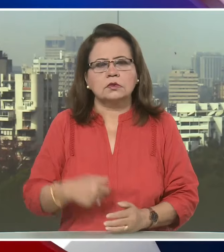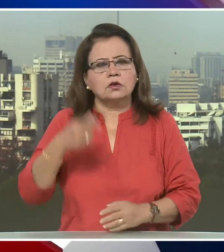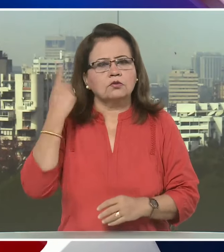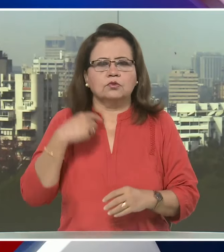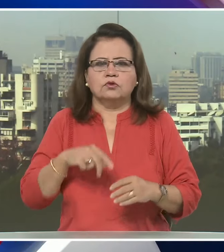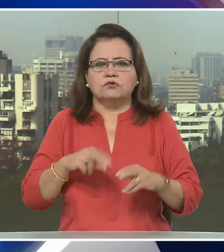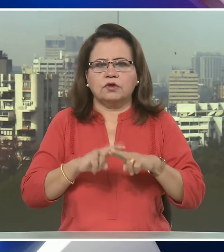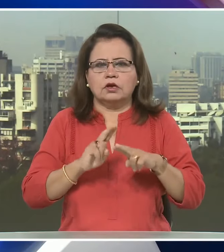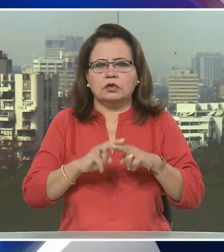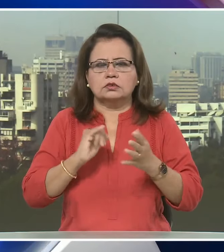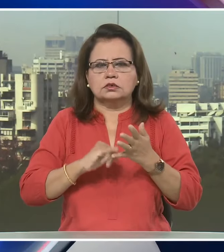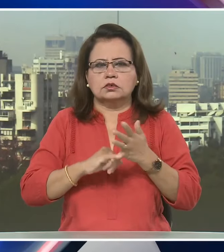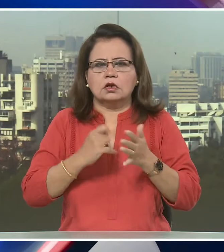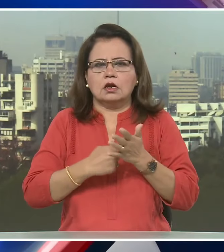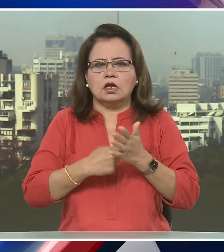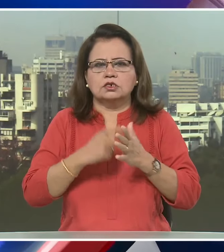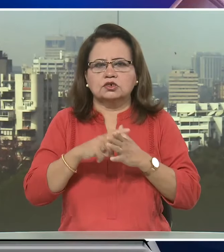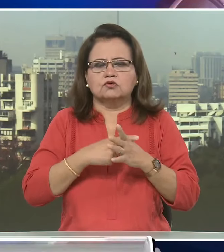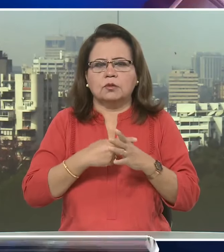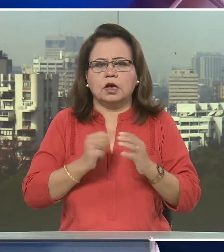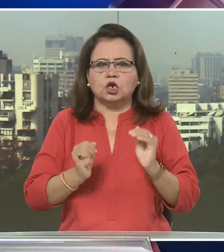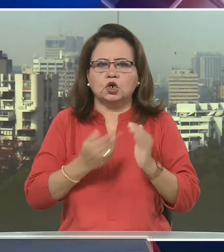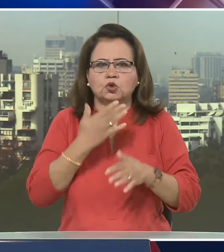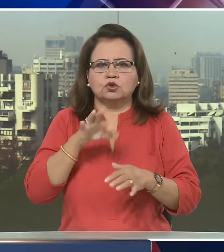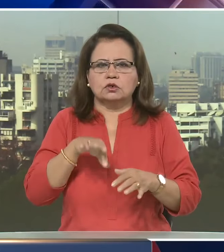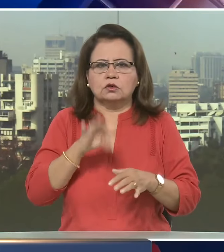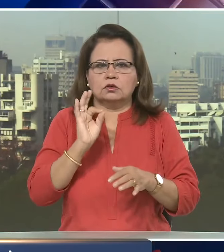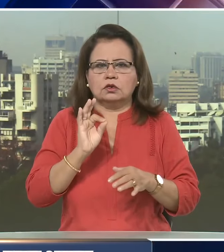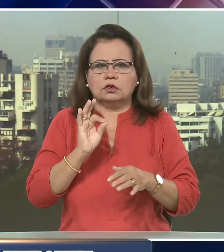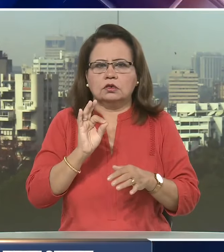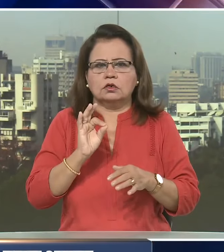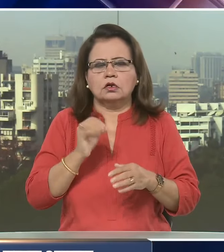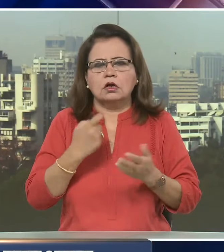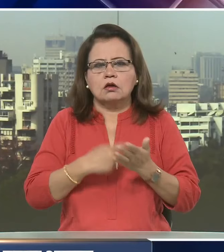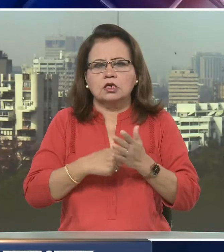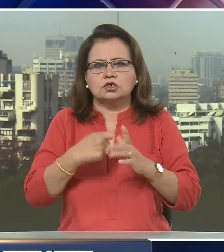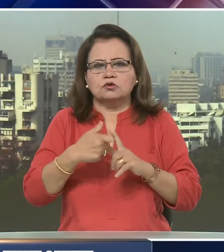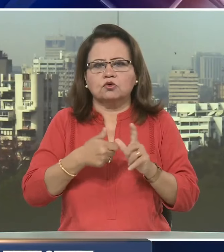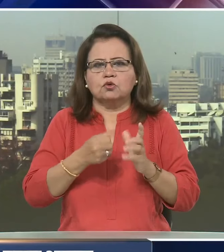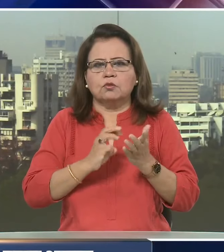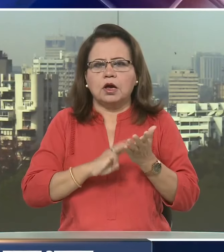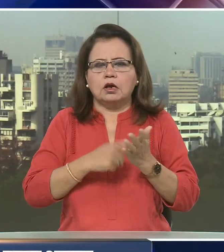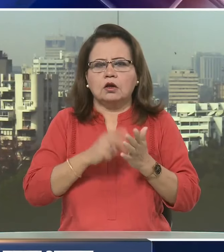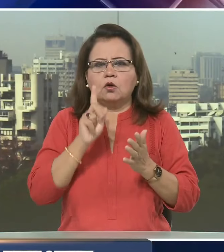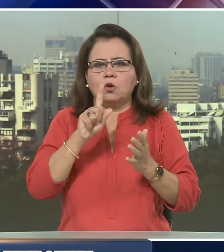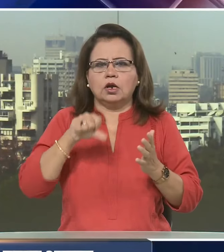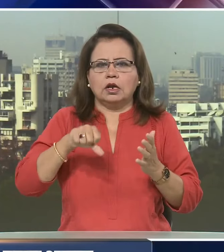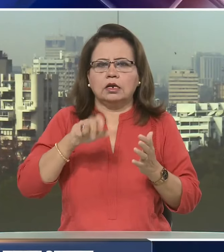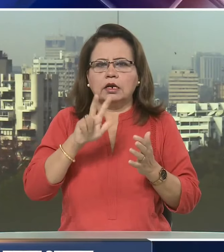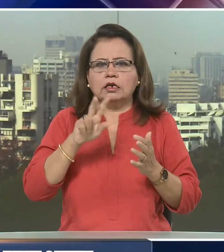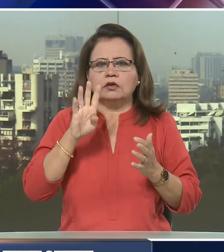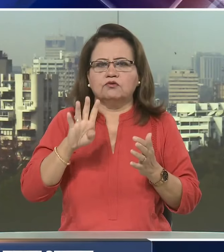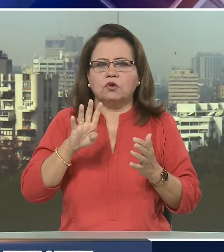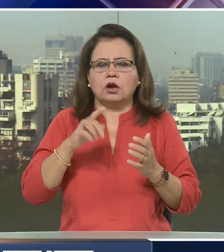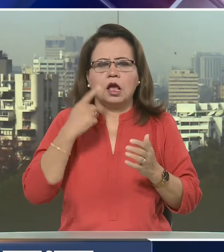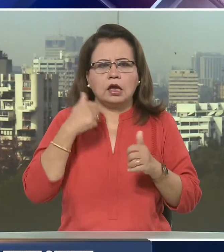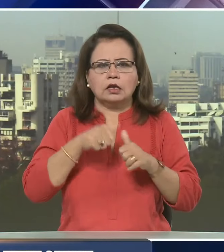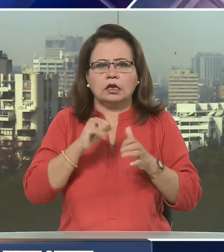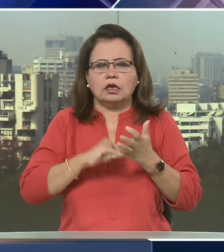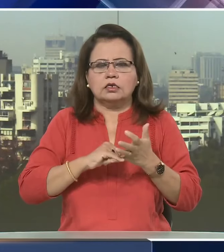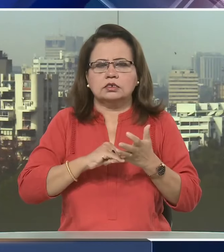पूर्व वित्त सचिव राजीव कुमार को नया चुनाव आयुक्त नियुक्त किया गया है। राजीव कुमार 1984 बैच के सेवानिवृत्त IAS अधिकारी